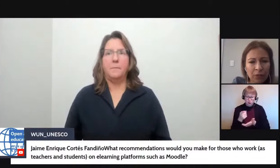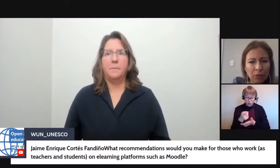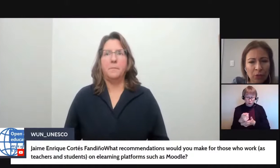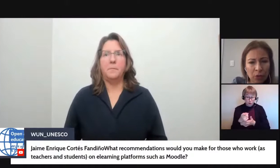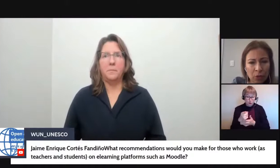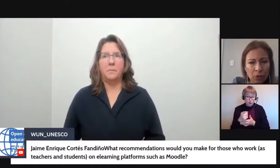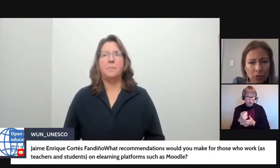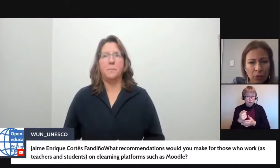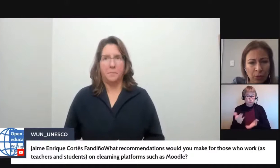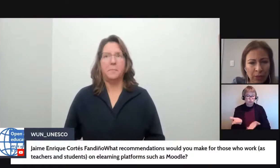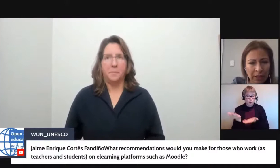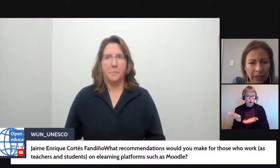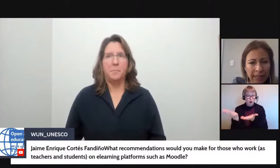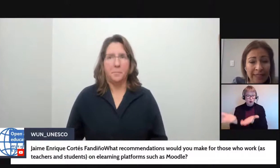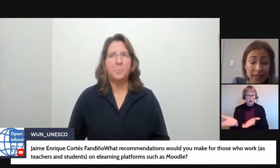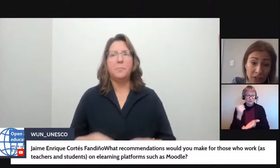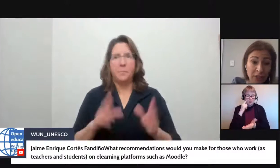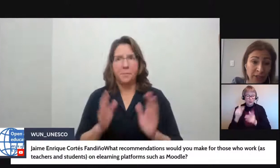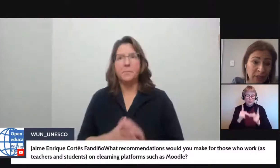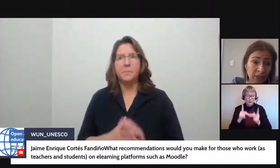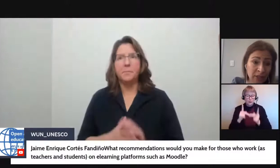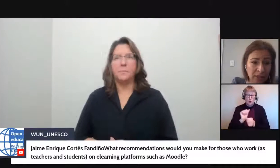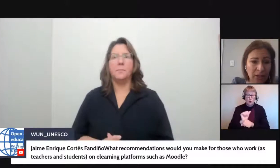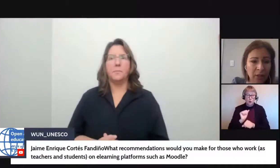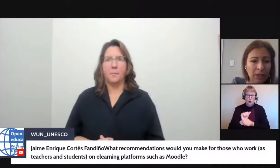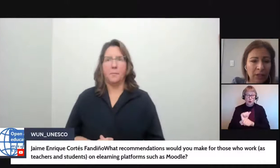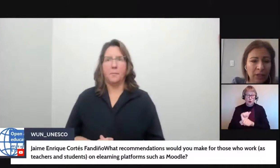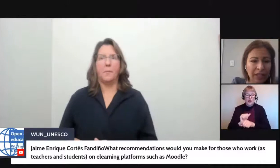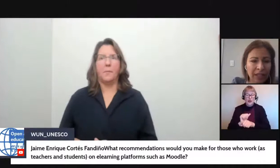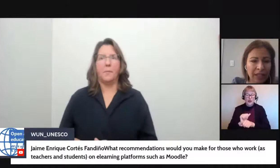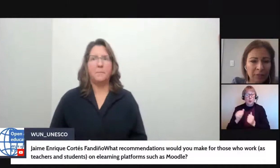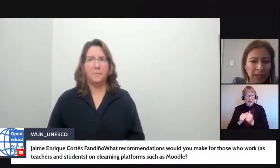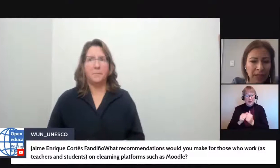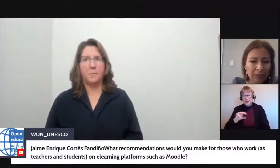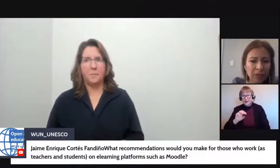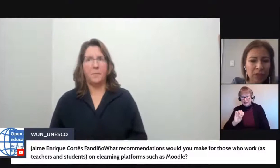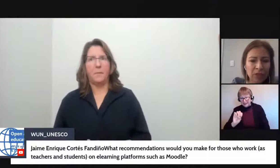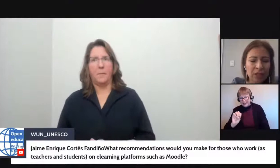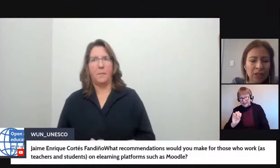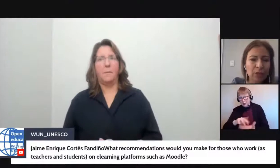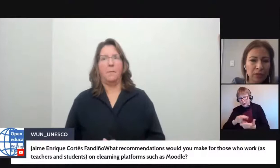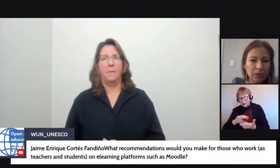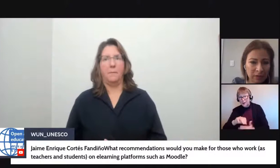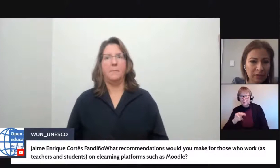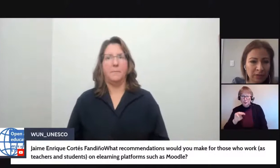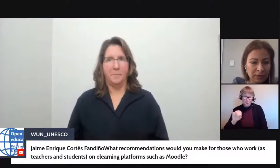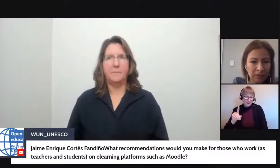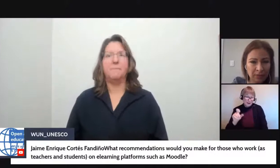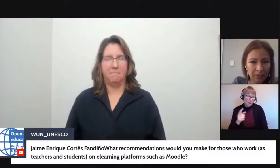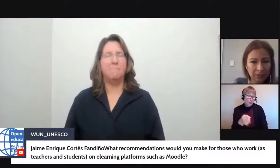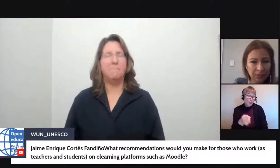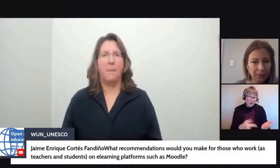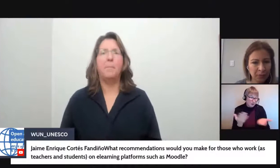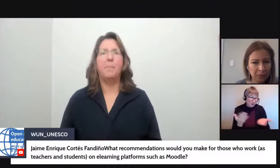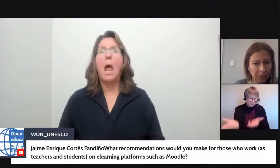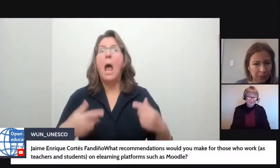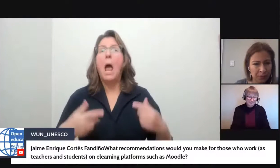hablo de hacer ebooks. Es un campo distinto, distinto al Moodle. Moodle va